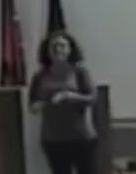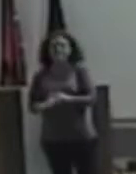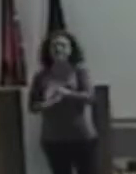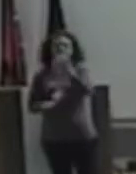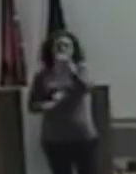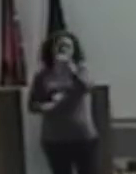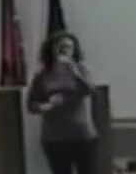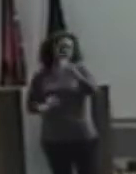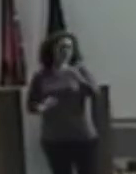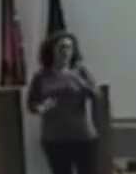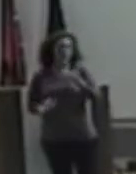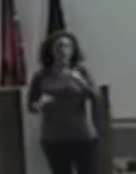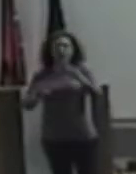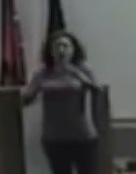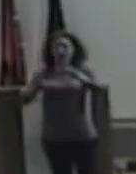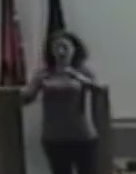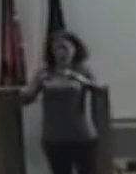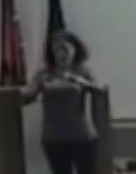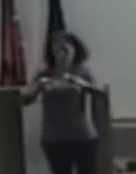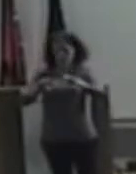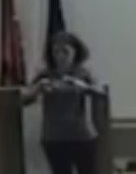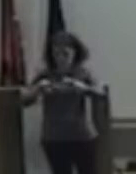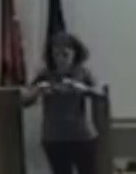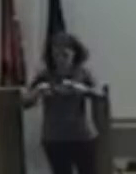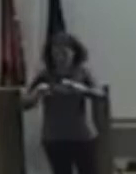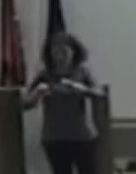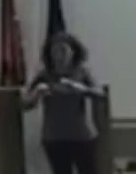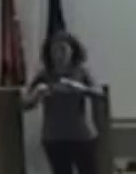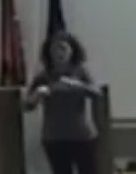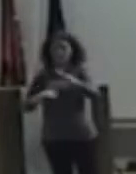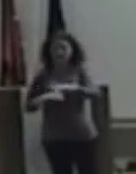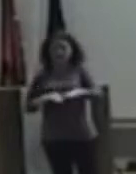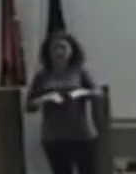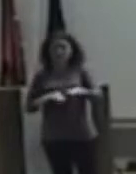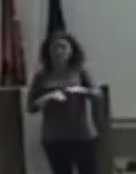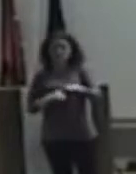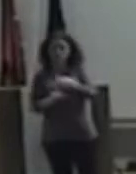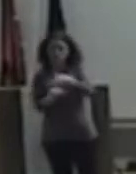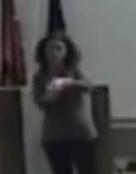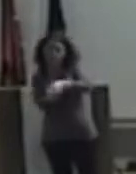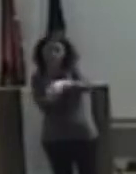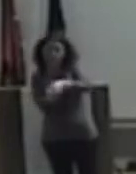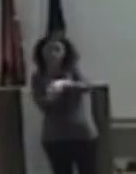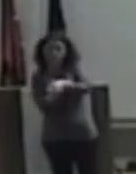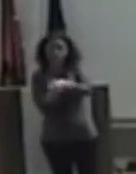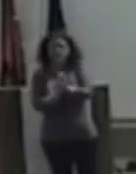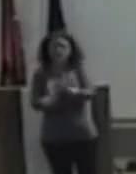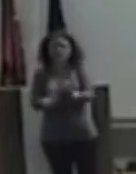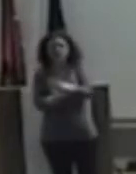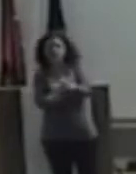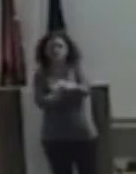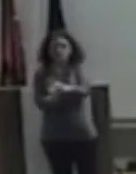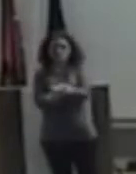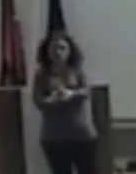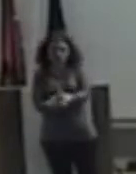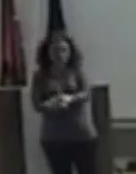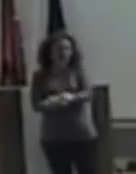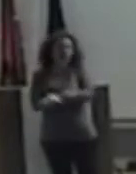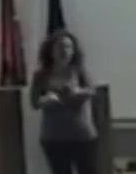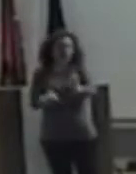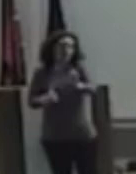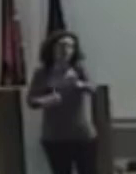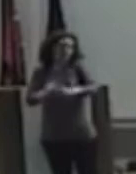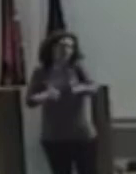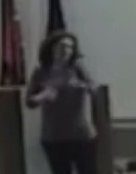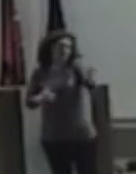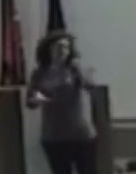pone una almohada para que el niño se quede en una posición un poquito más fija por la noche. Bueno, todo es válido, pero lo importante es